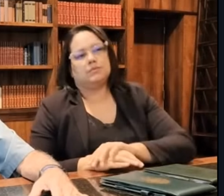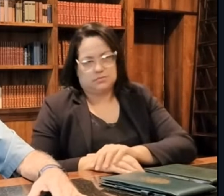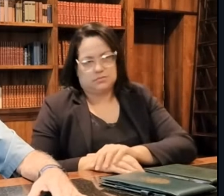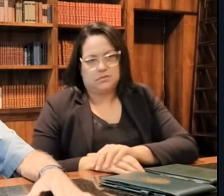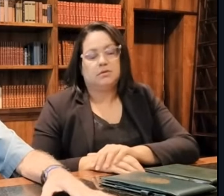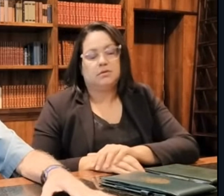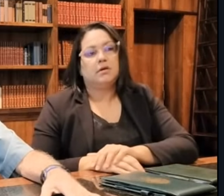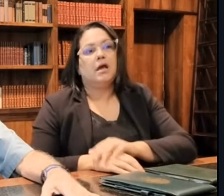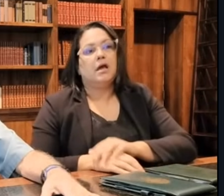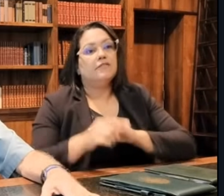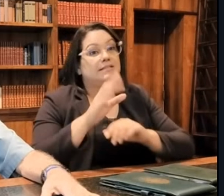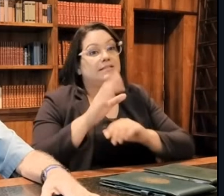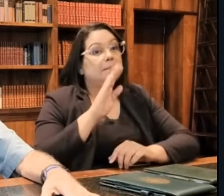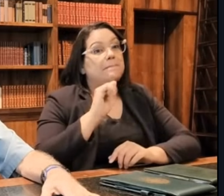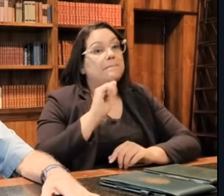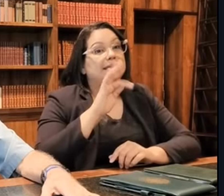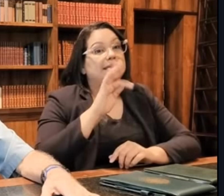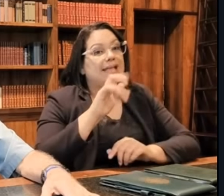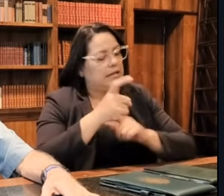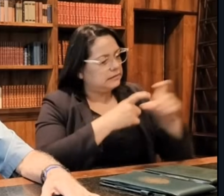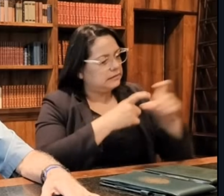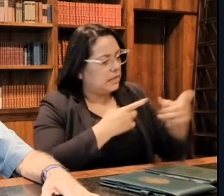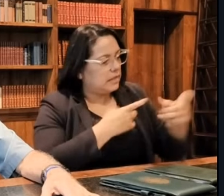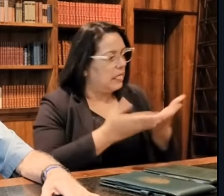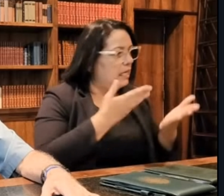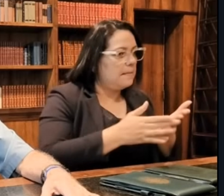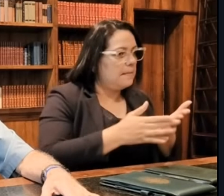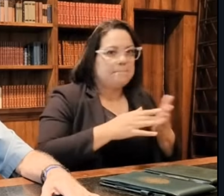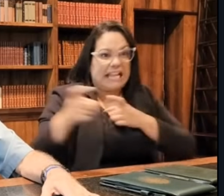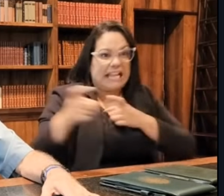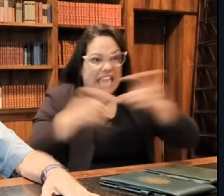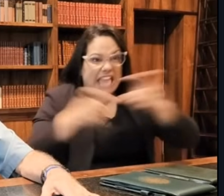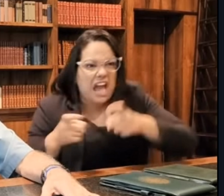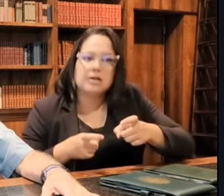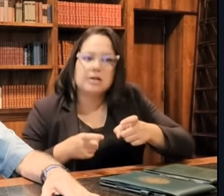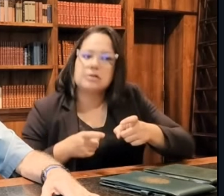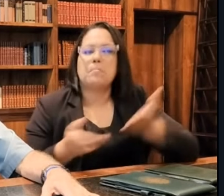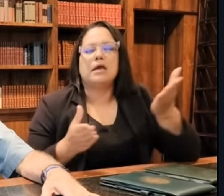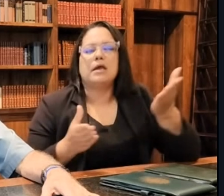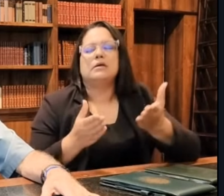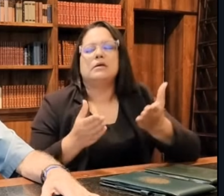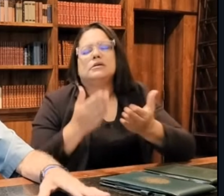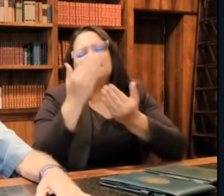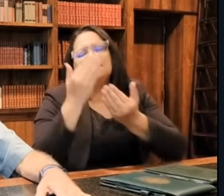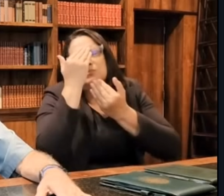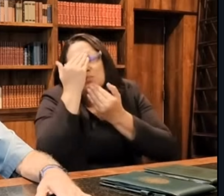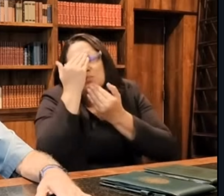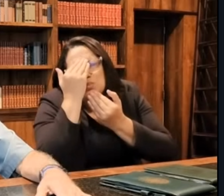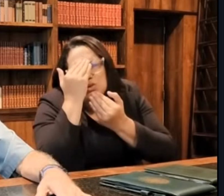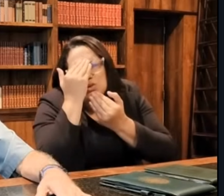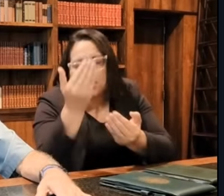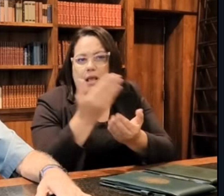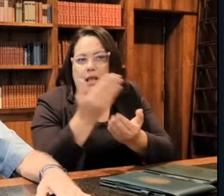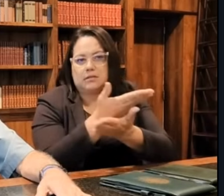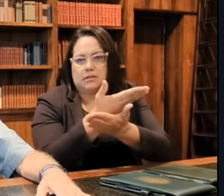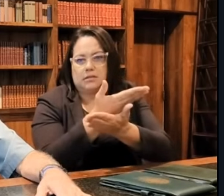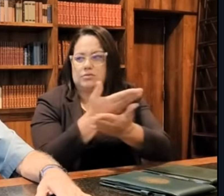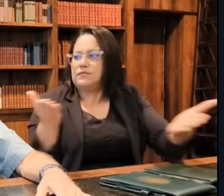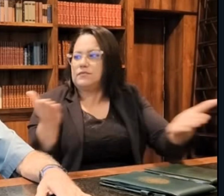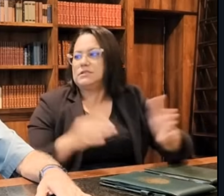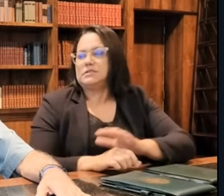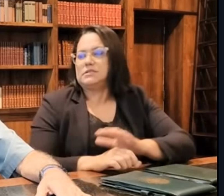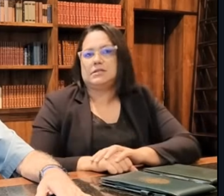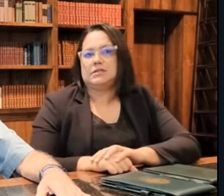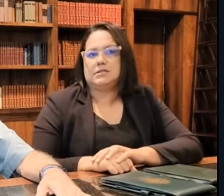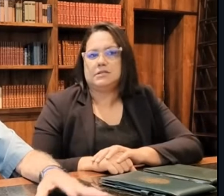Perde-se batalhas, mas não vamos perder guerras. Muito obrigado a todos vocês por